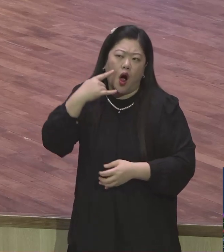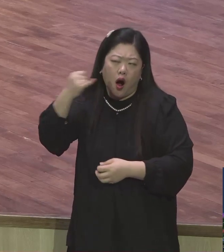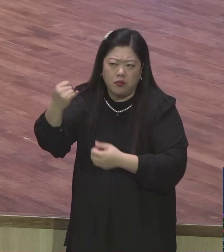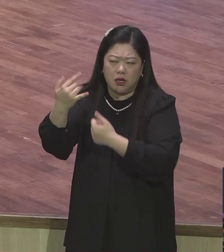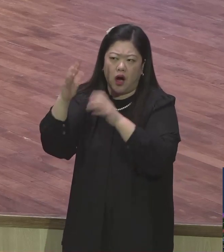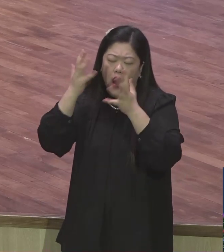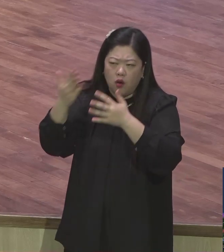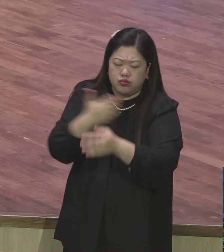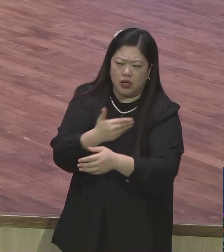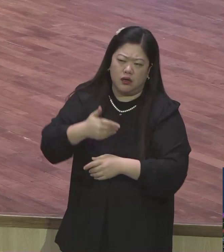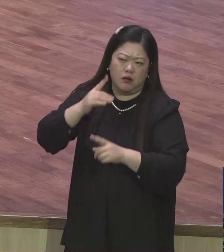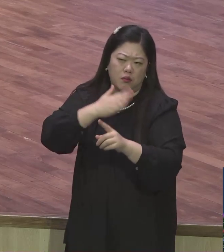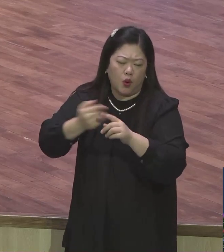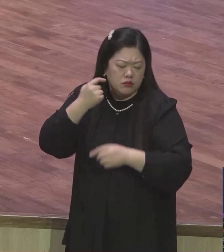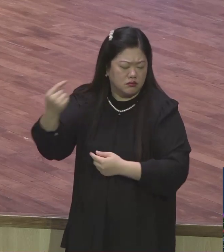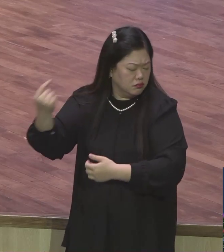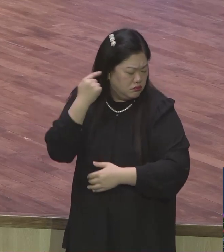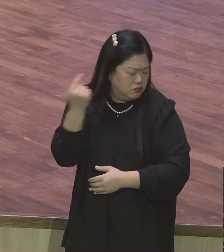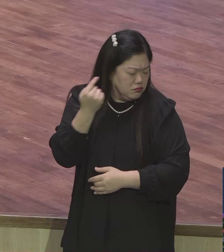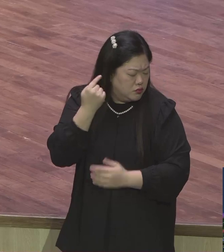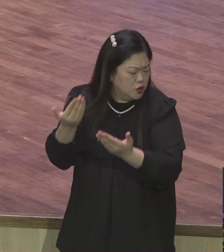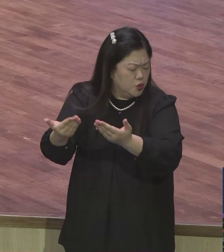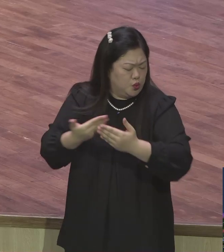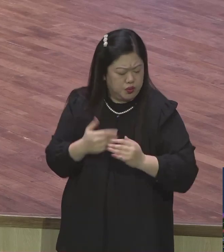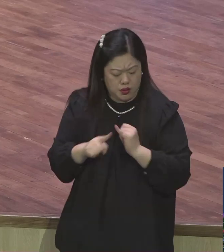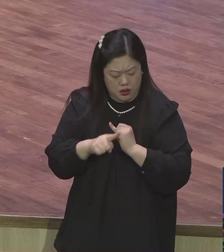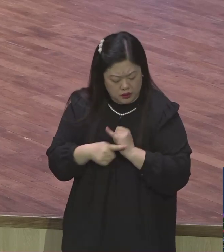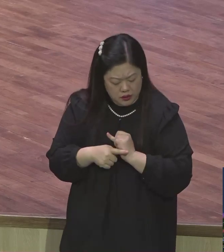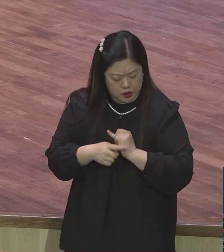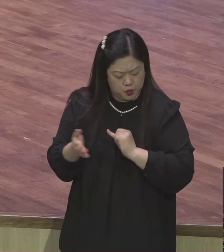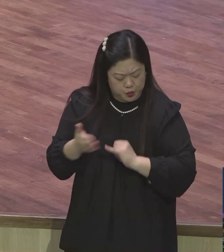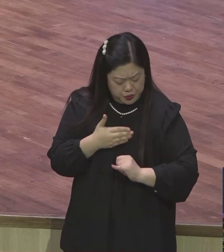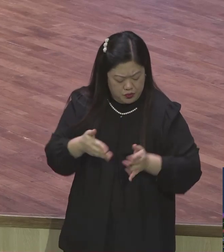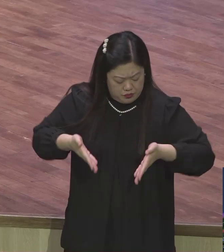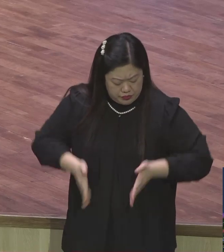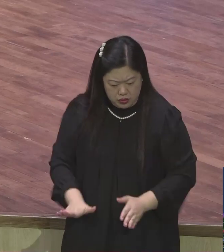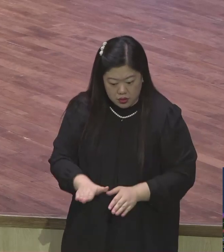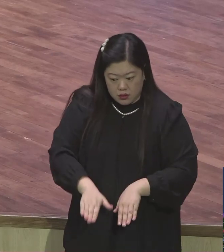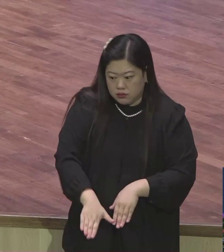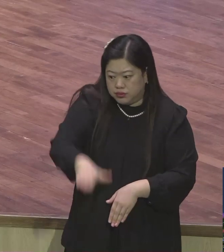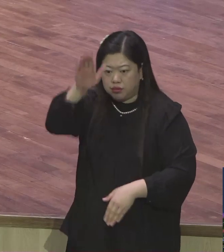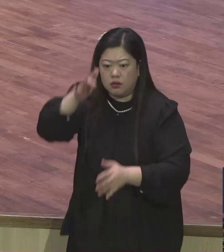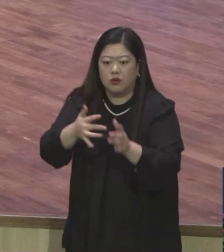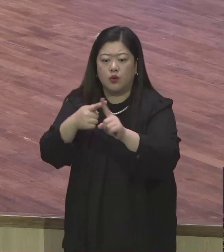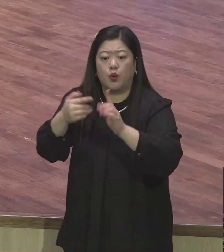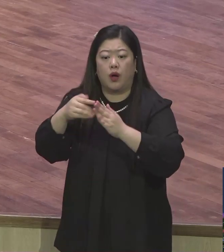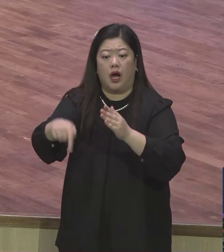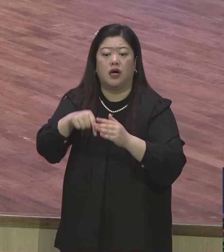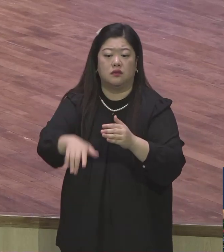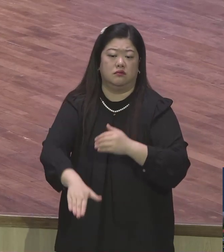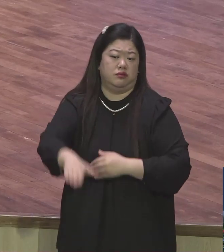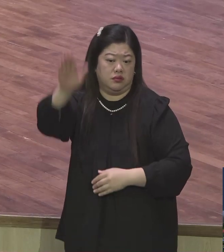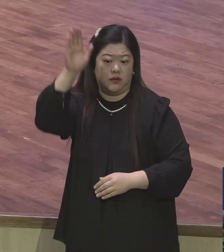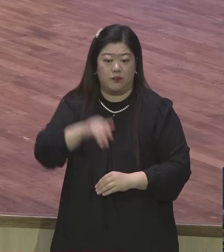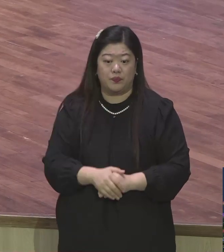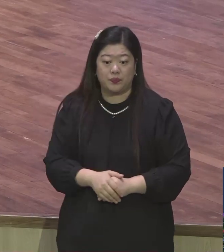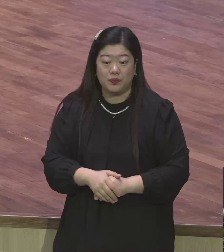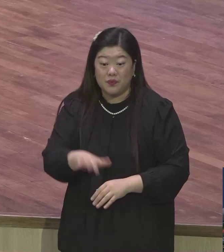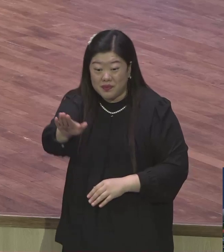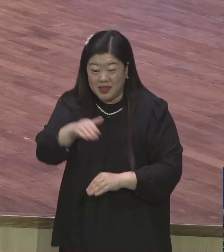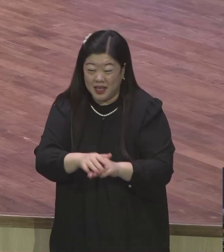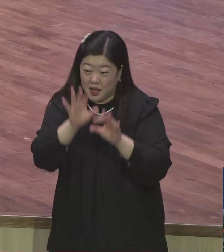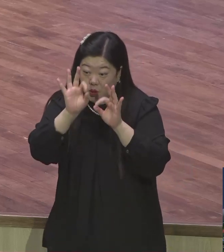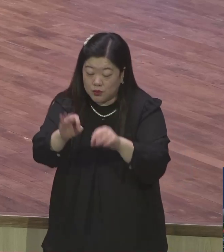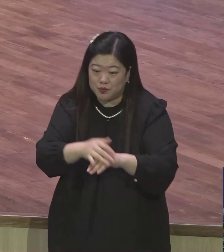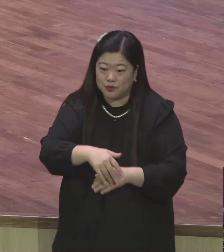어디 있습니까? 지구촌에. 없어요. 지금 교회 다 문 닫습니다. 우리나라에도 50% 이상이 주일학교가 없어요. 애들은